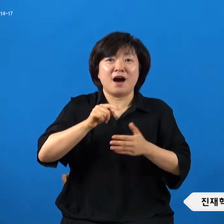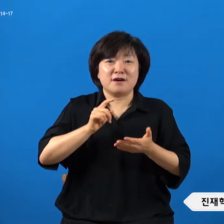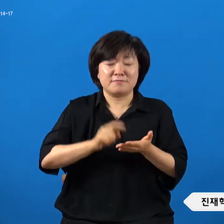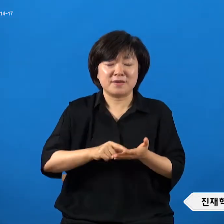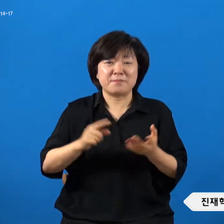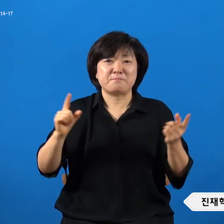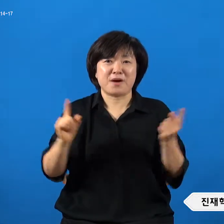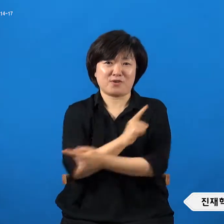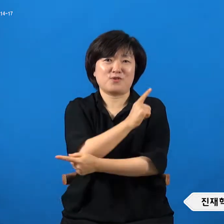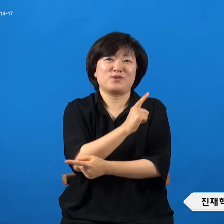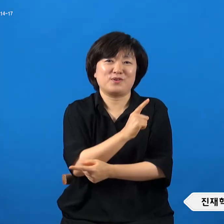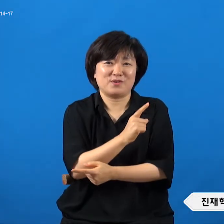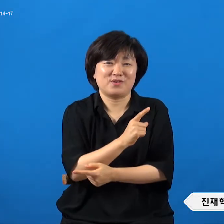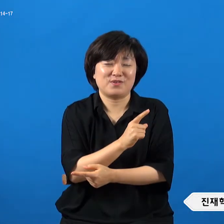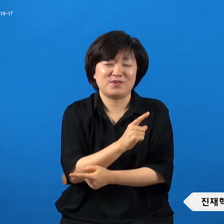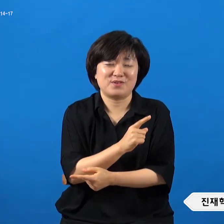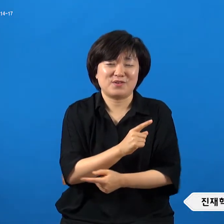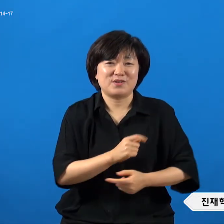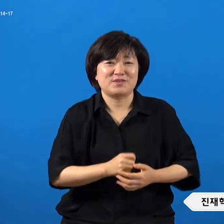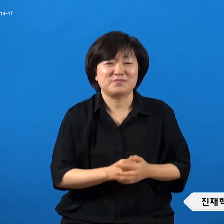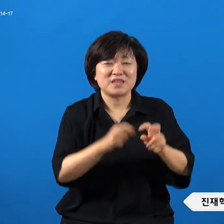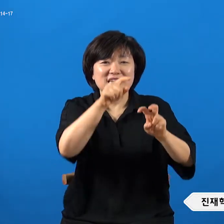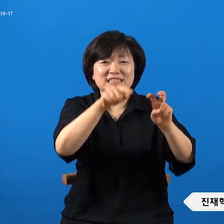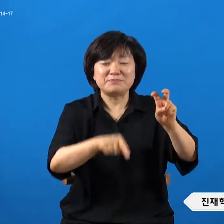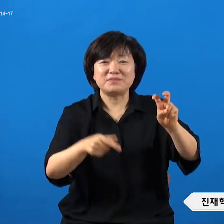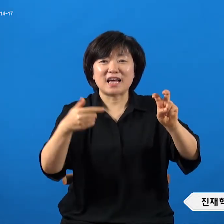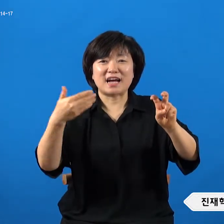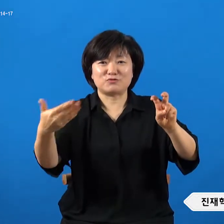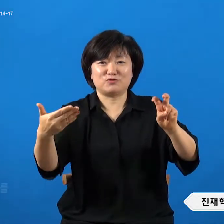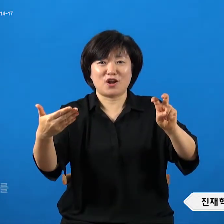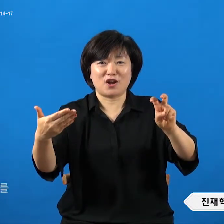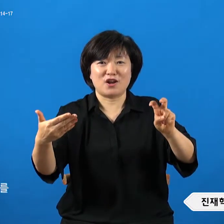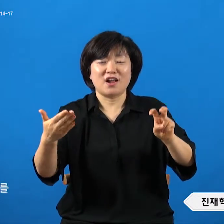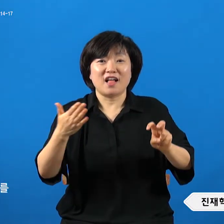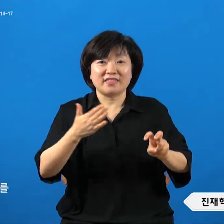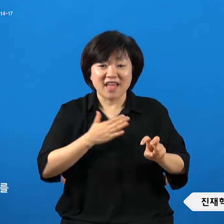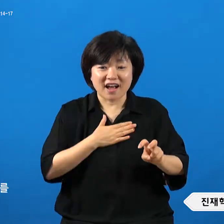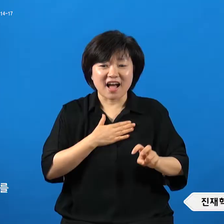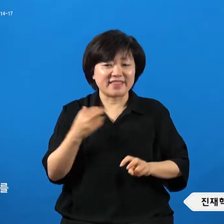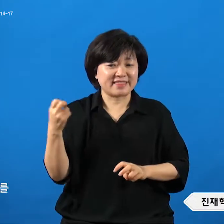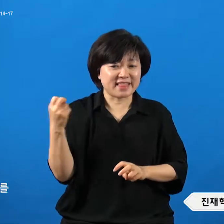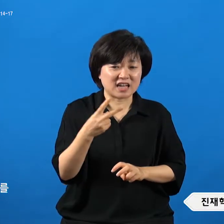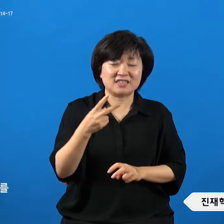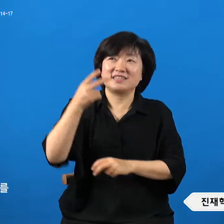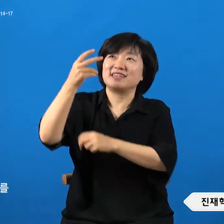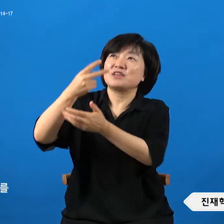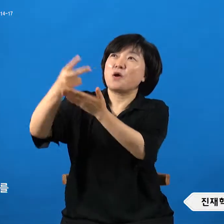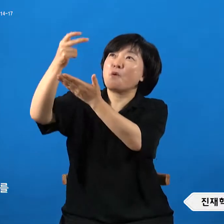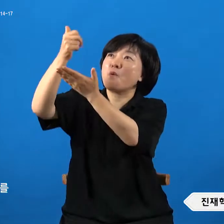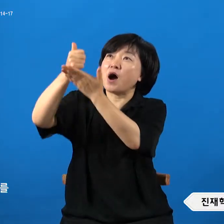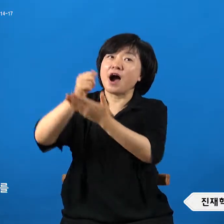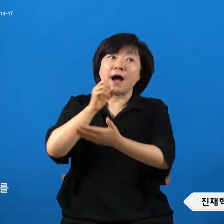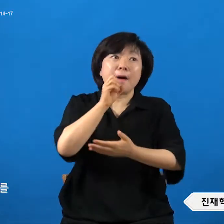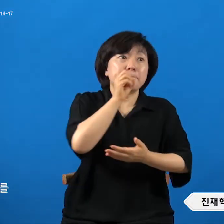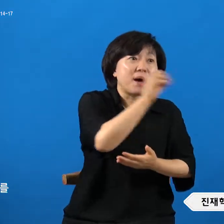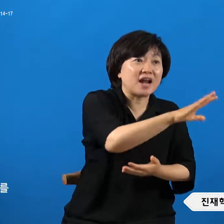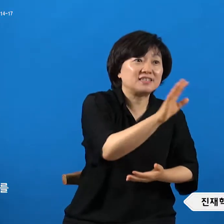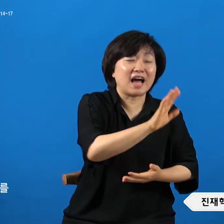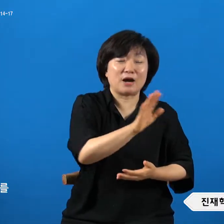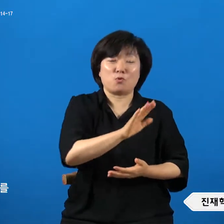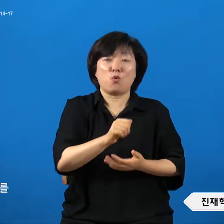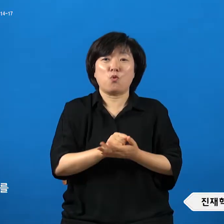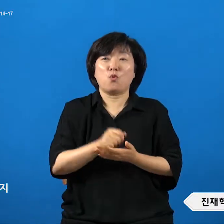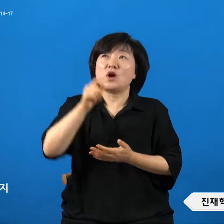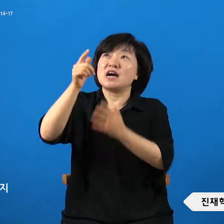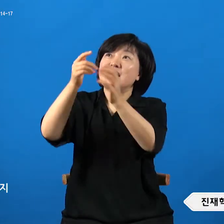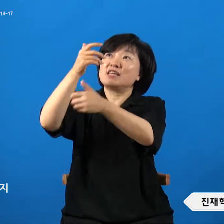모습을 성경은 설명합니다. 20장 9절은 이렇게 말합니다. 내가 다시는 여호와를 선포하지 아니하며